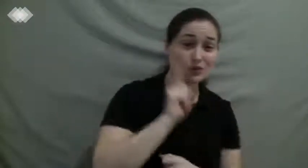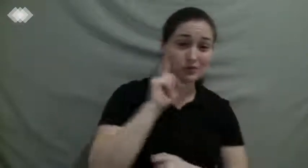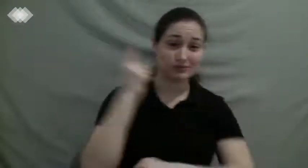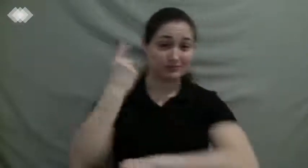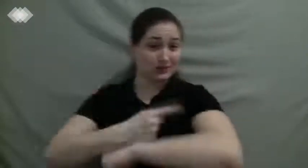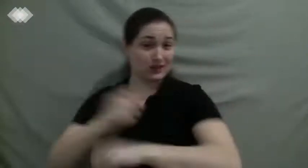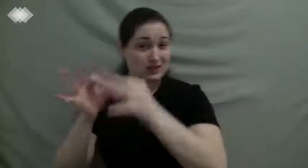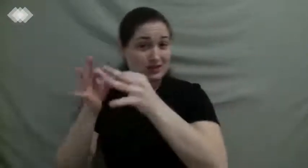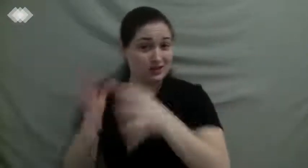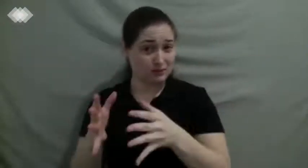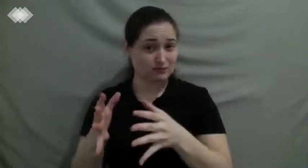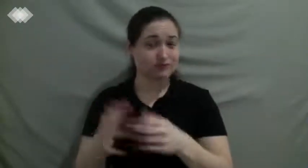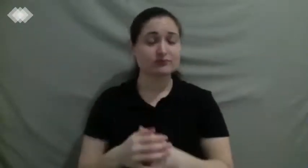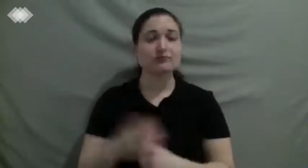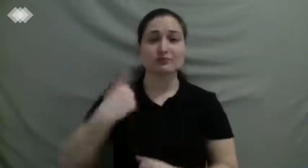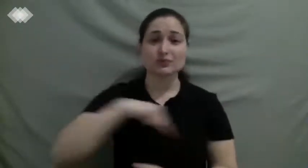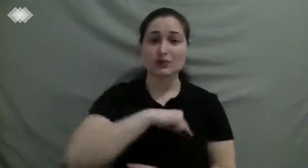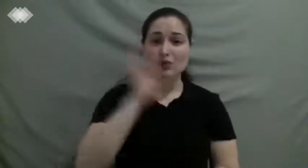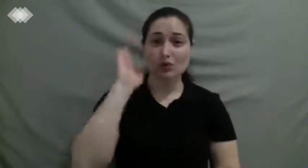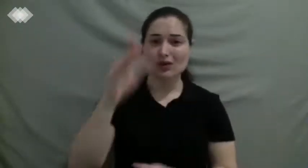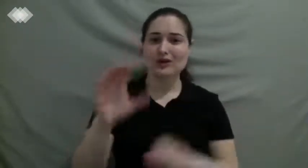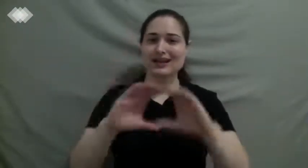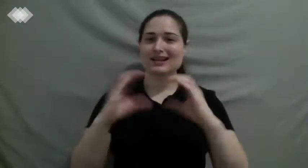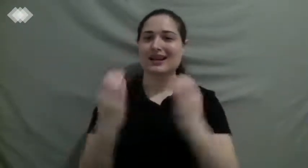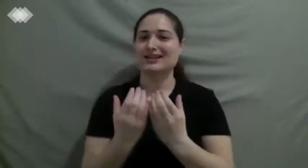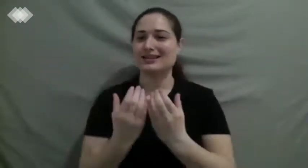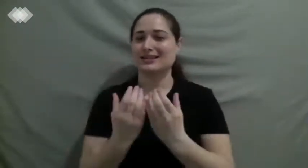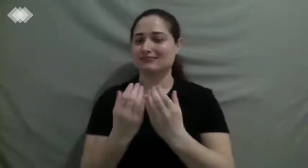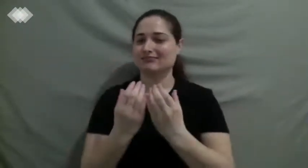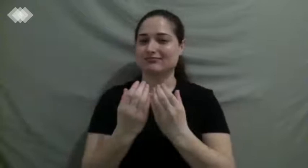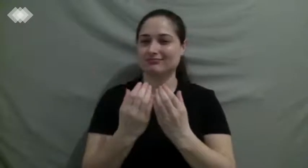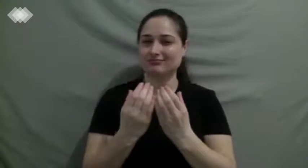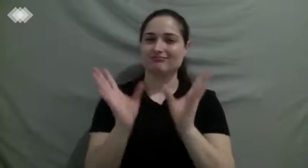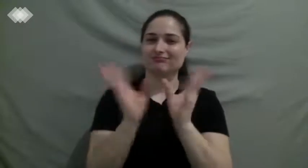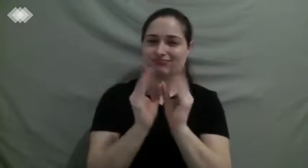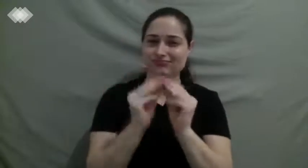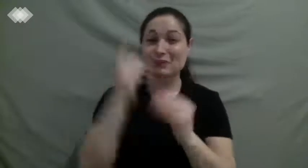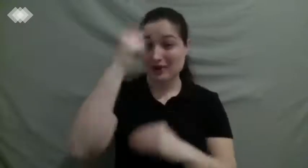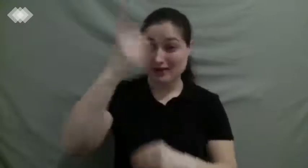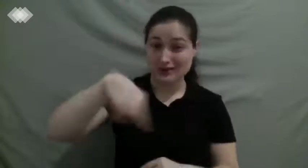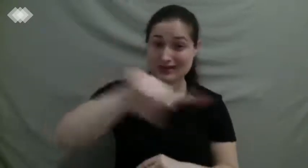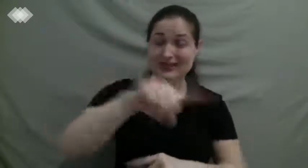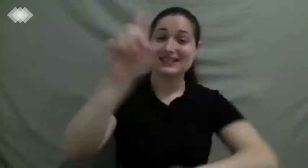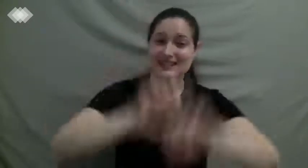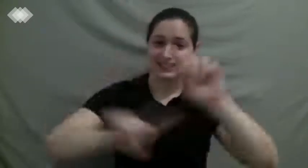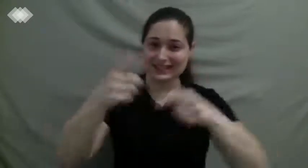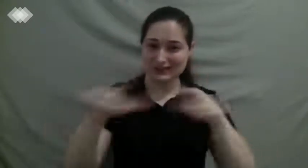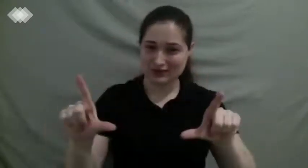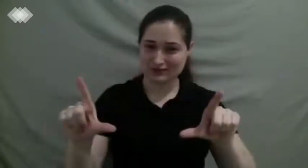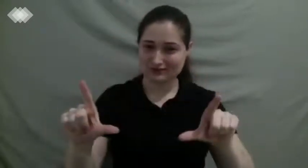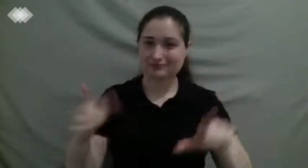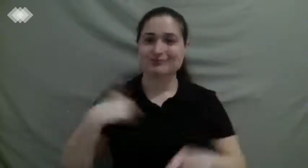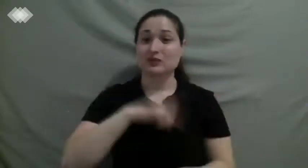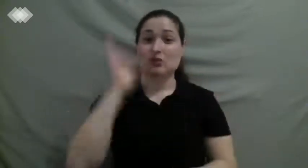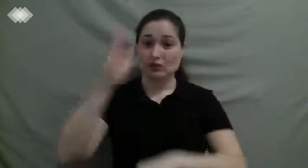estar dando unas clasecitas de señas para ustedes. Le vamos a avisar, tienen que